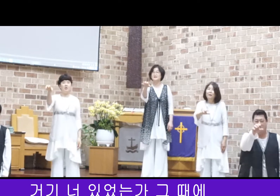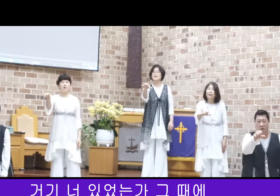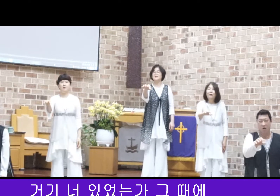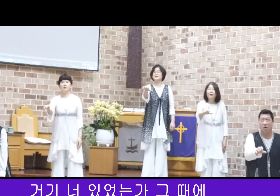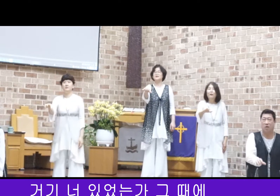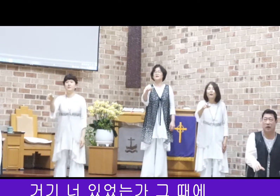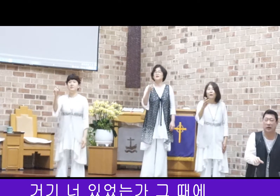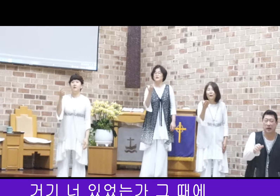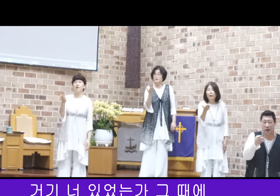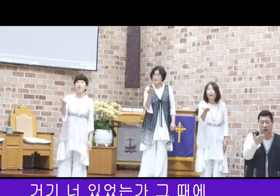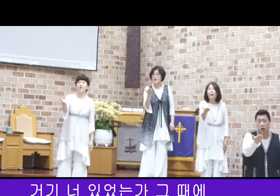있었는가